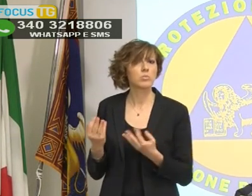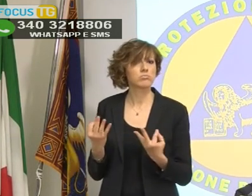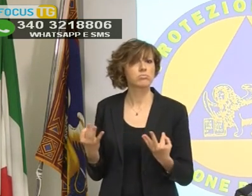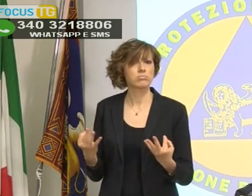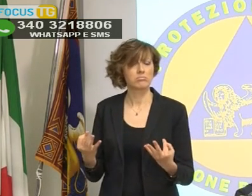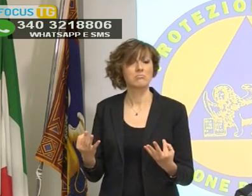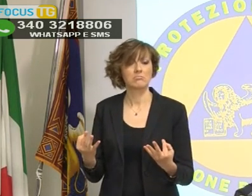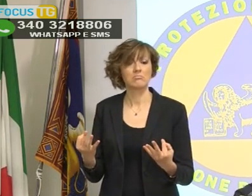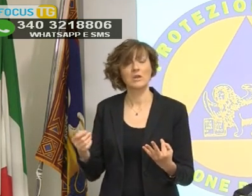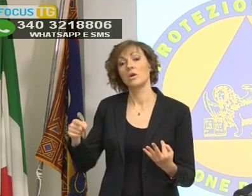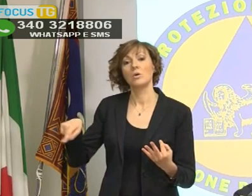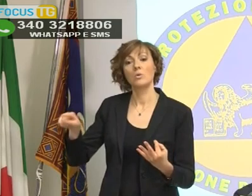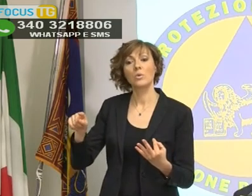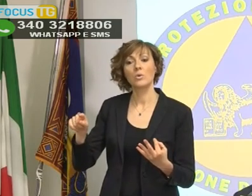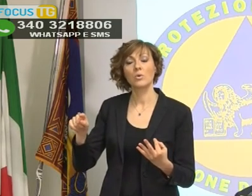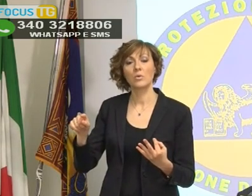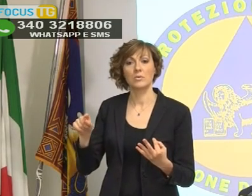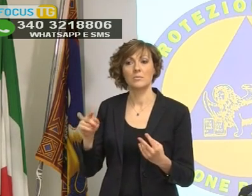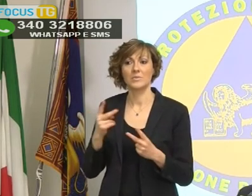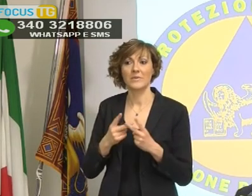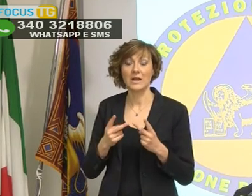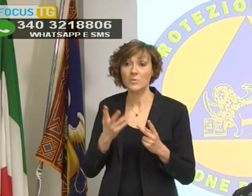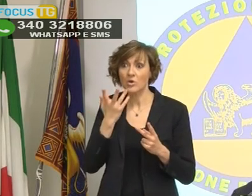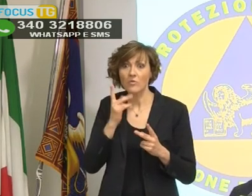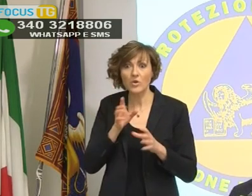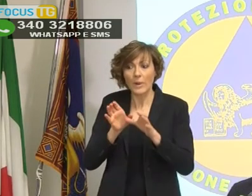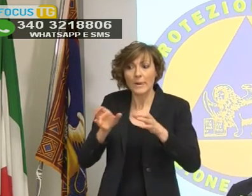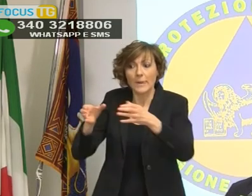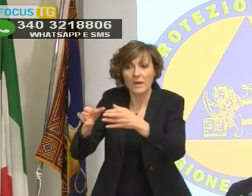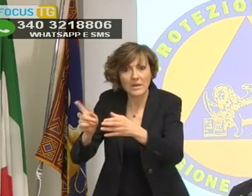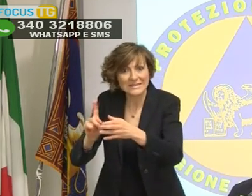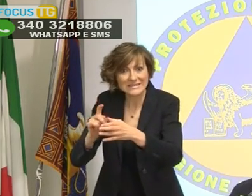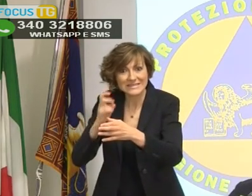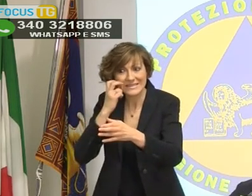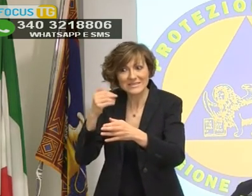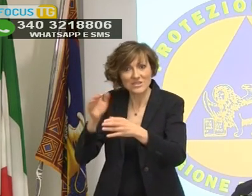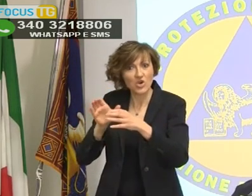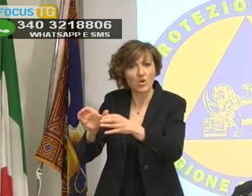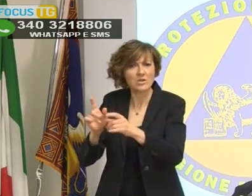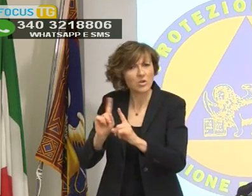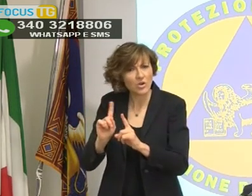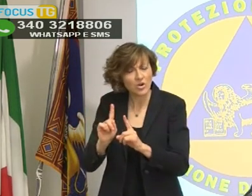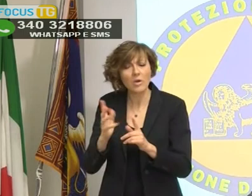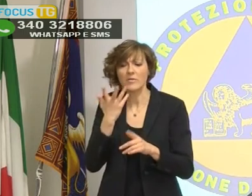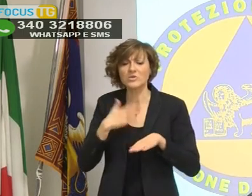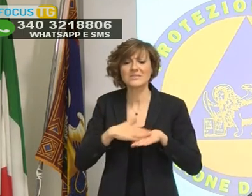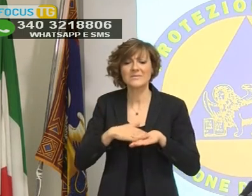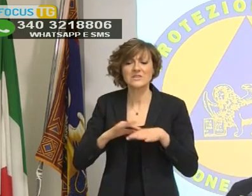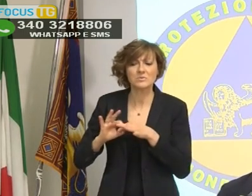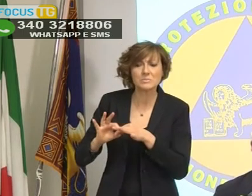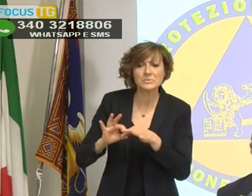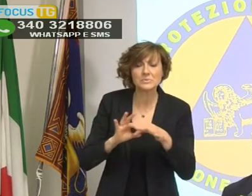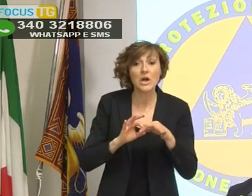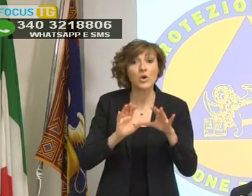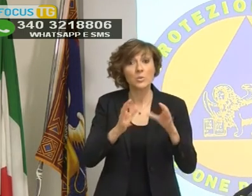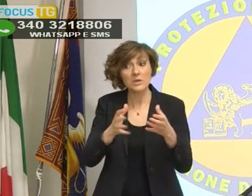cercheranno, ma non per un fatto di ghettizzazione, voglio che sia chiaro, ma semplicemente un fatto di contiguità e di servizio. Molte